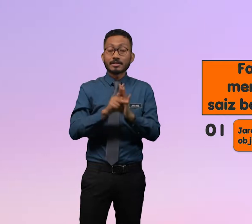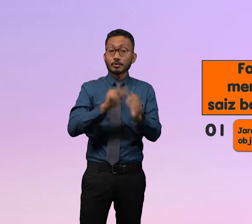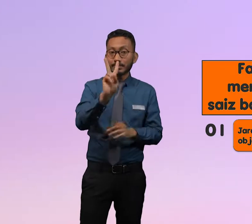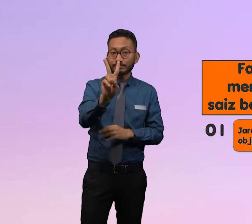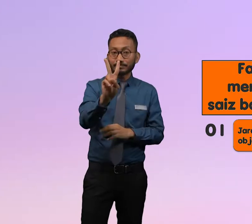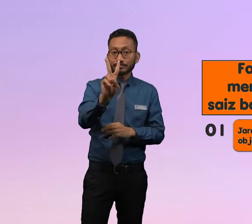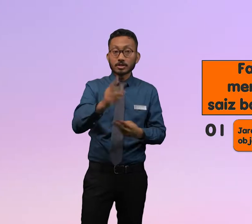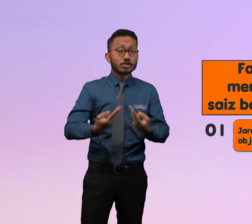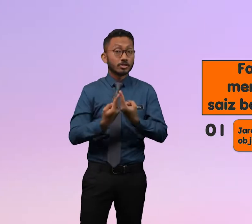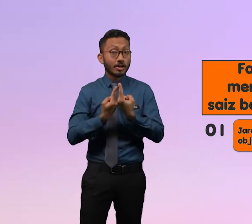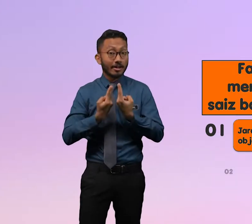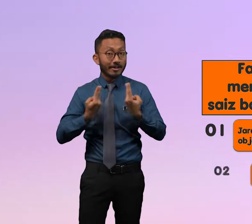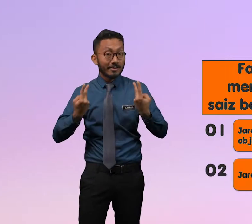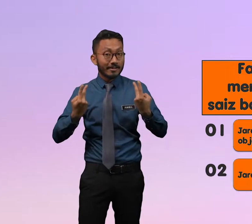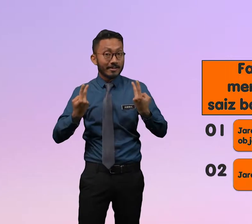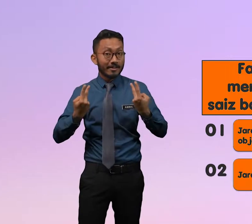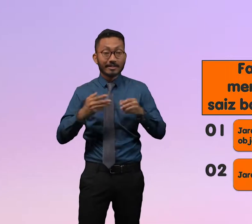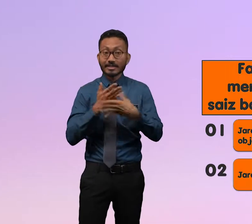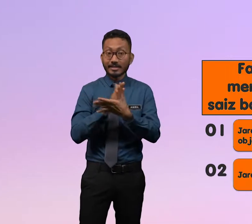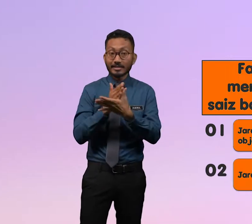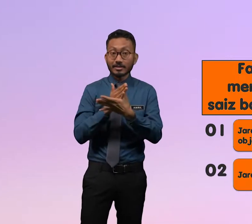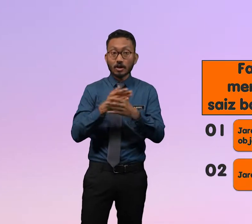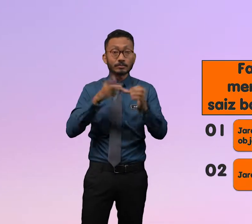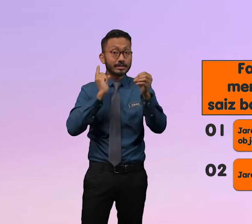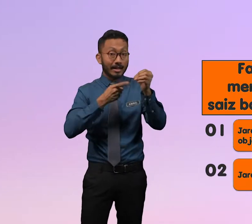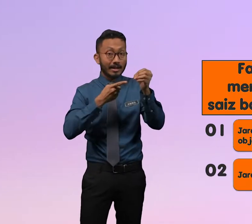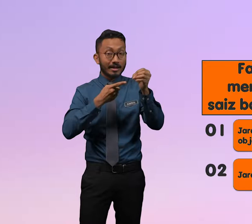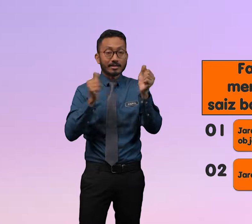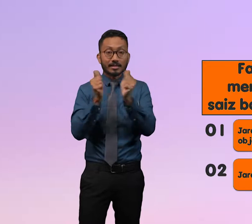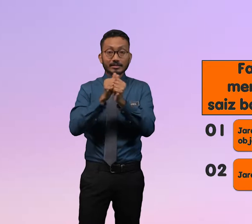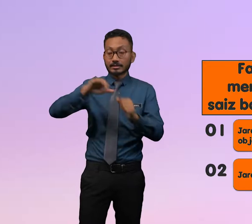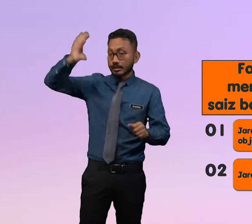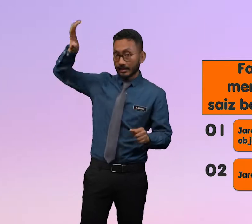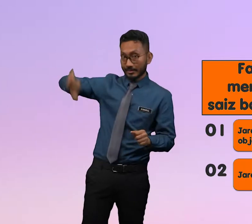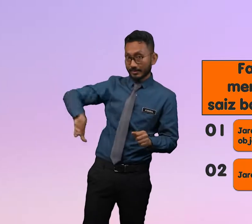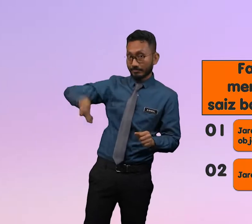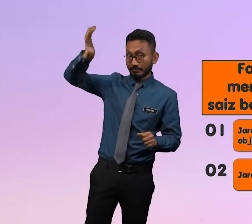Kedua, jolak antara objek dengan klip.